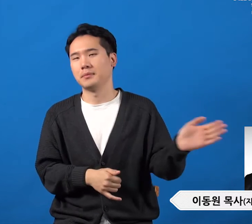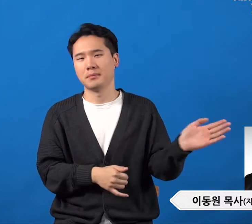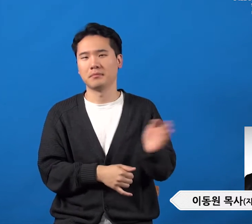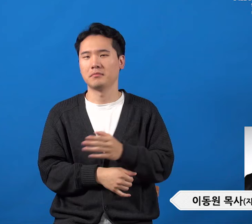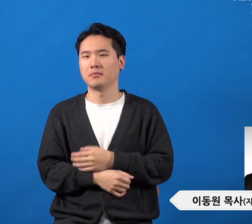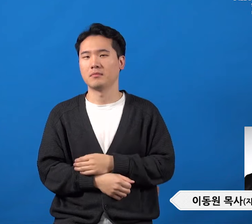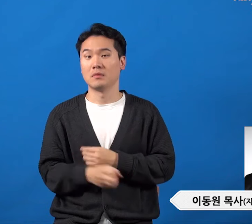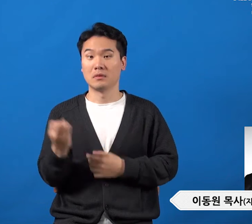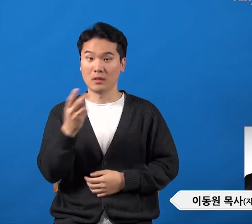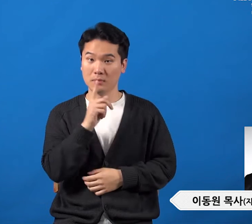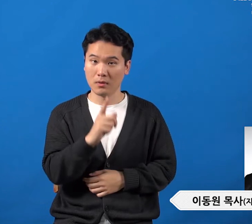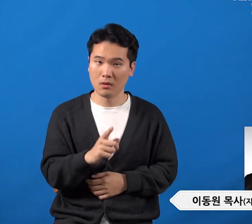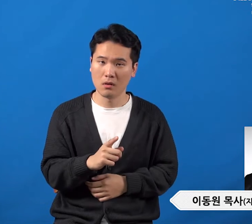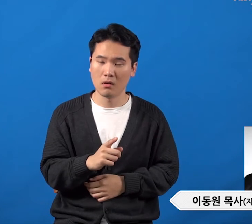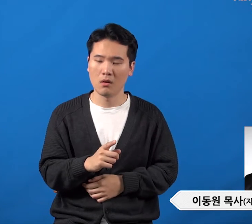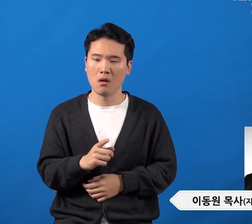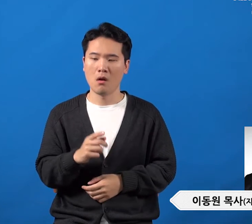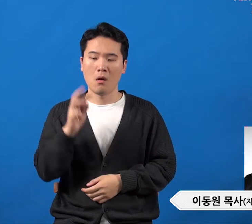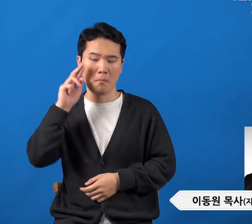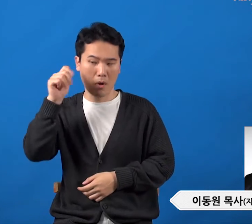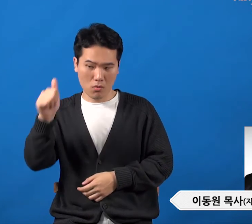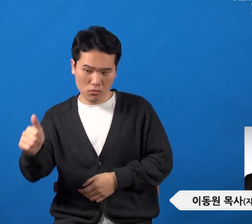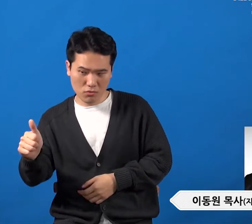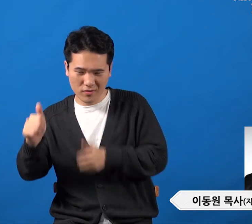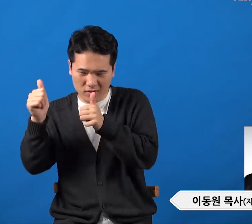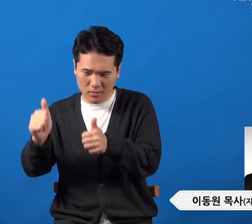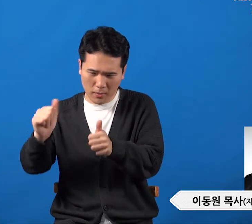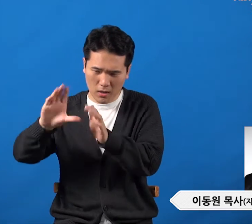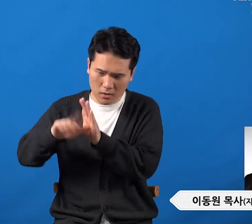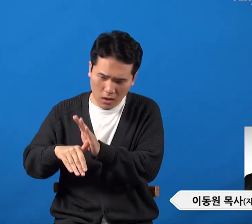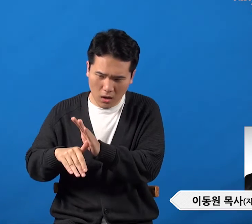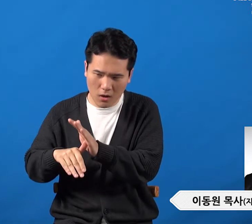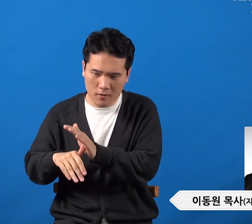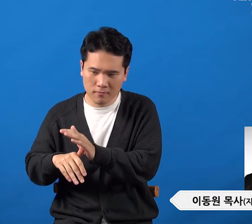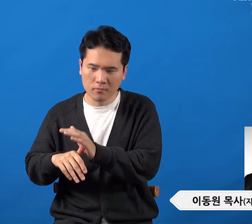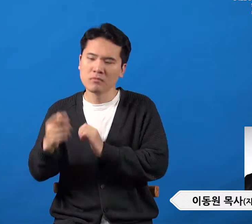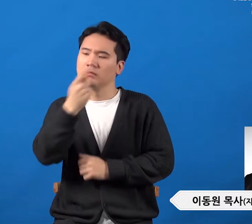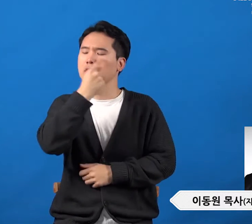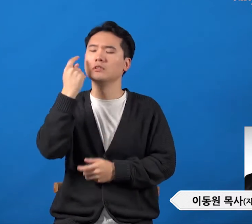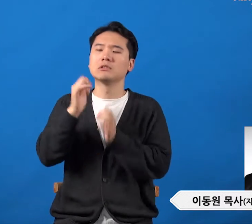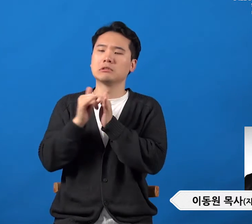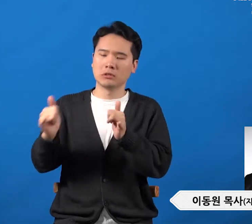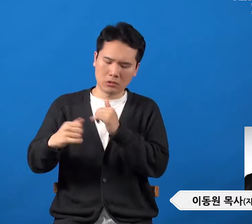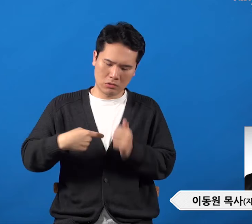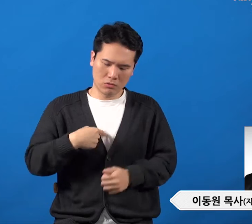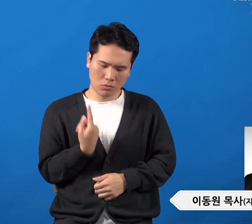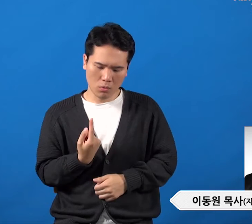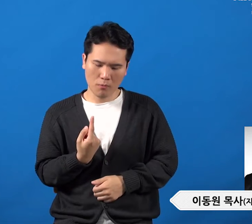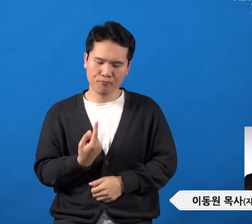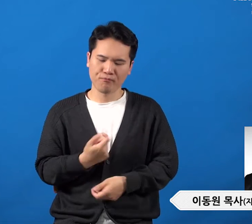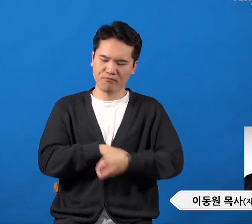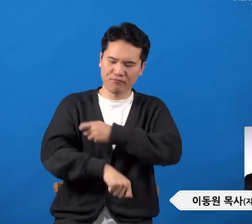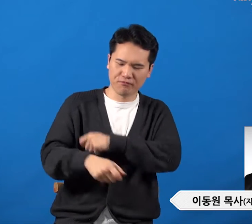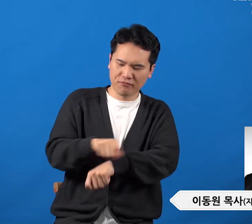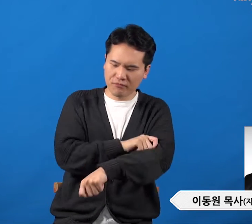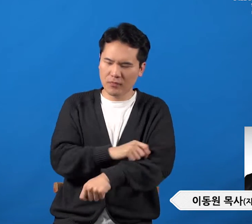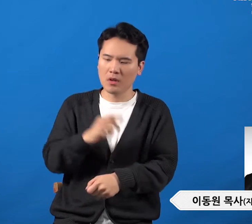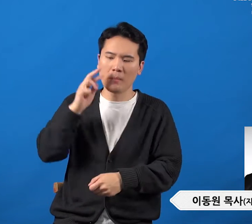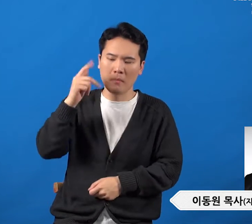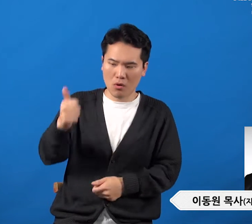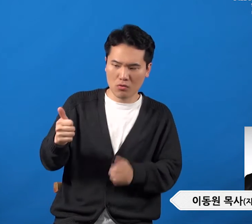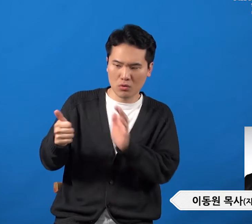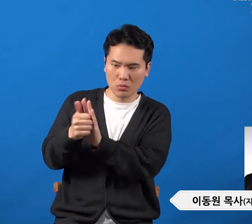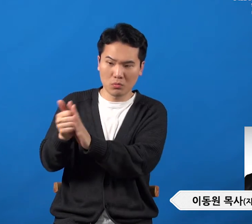다시 말하면 바울의 재판의 증인으로서 나서서 자신을 변호하는 사람이 아무도 없었다는